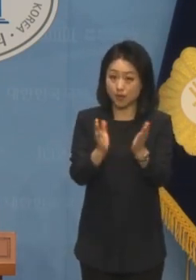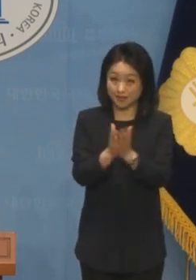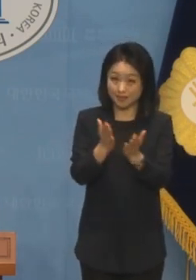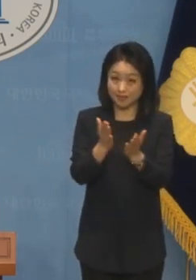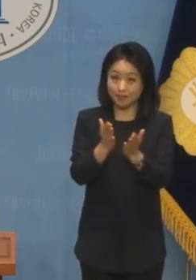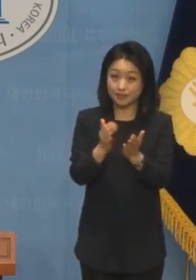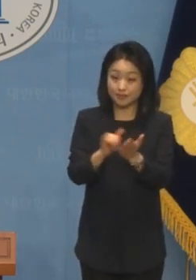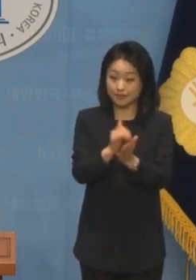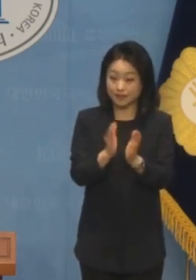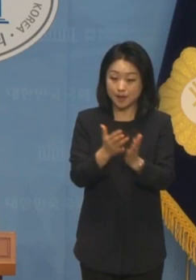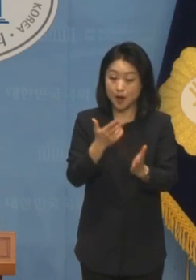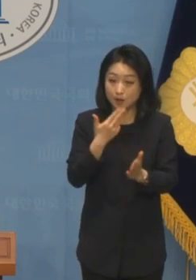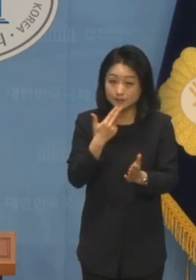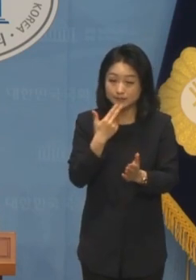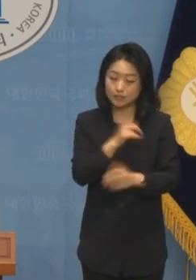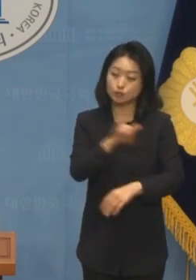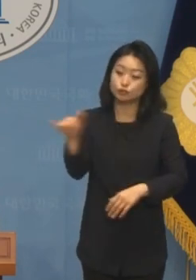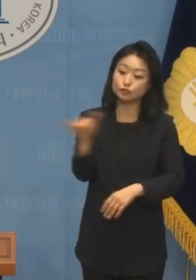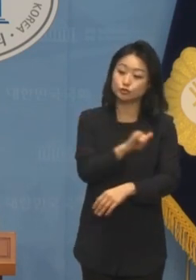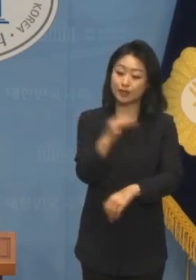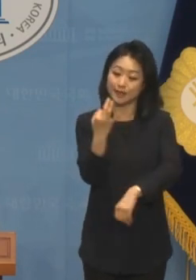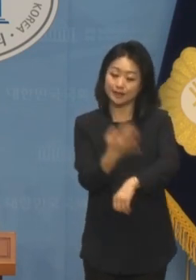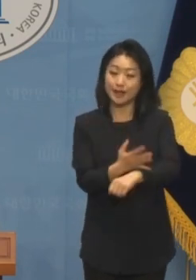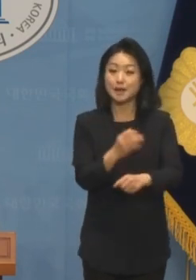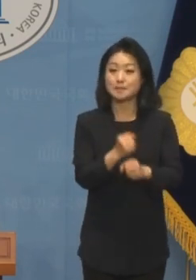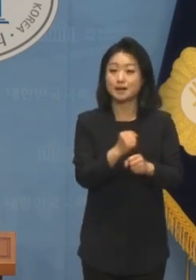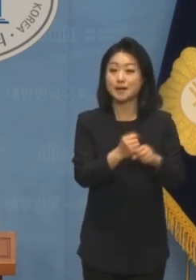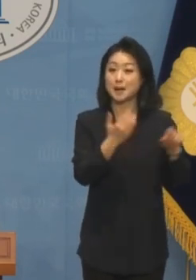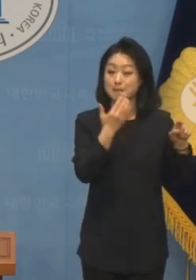절차를 간소화해야 한다고 주장했습니다.